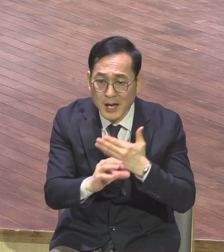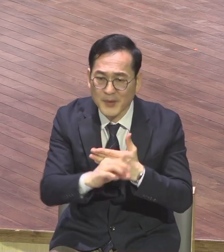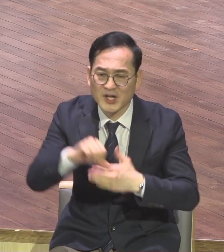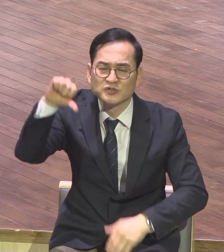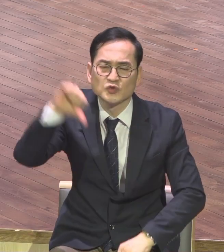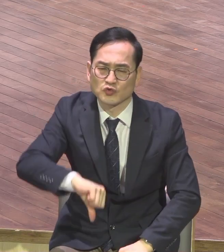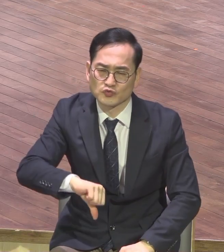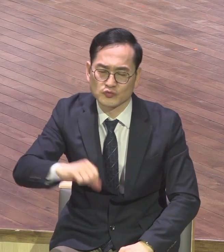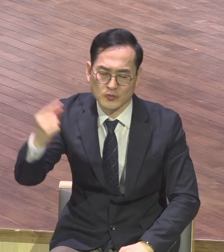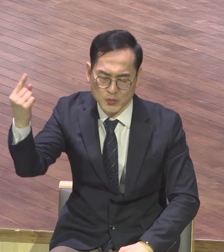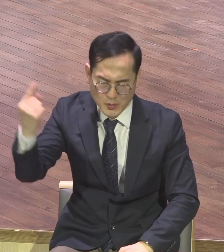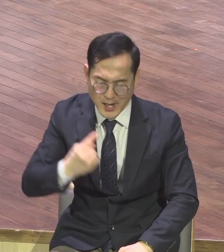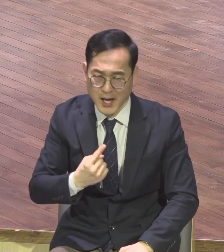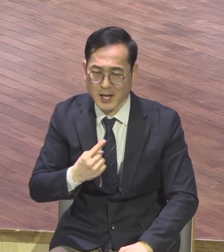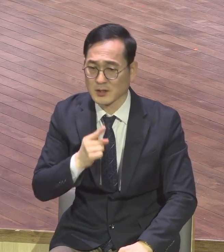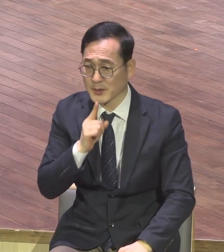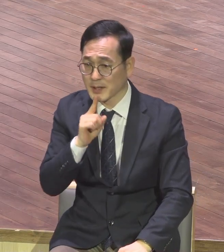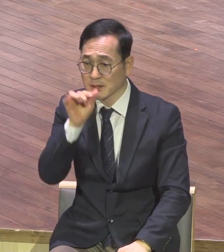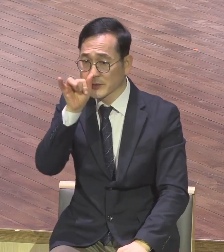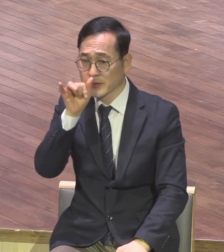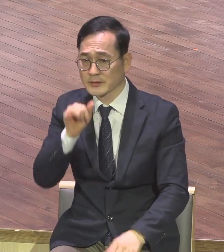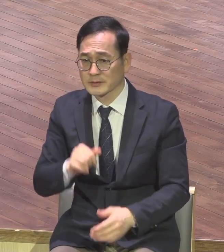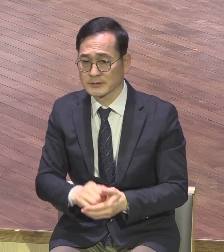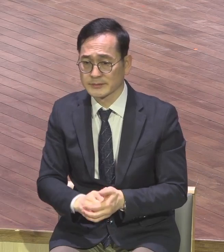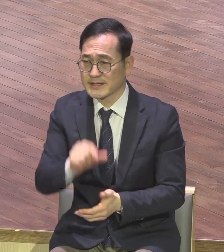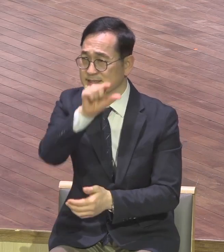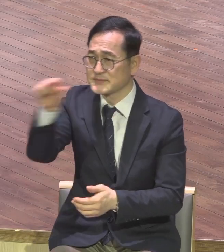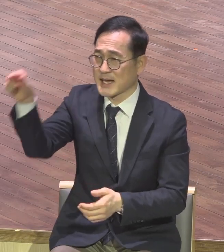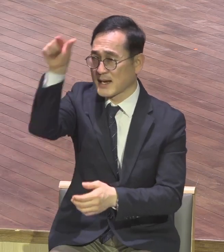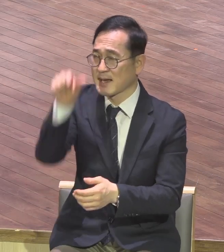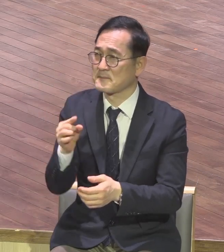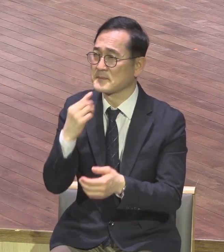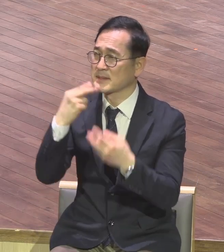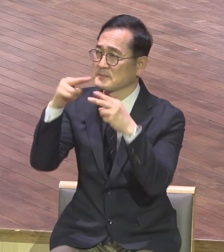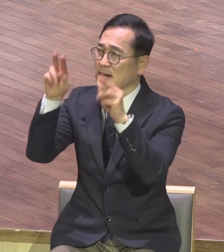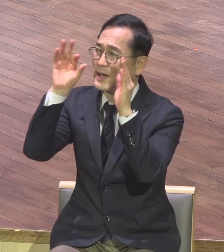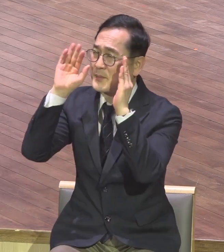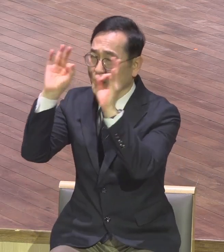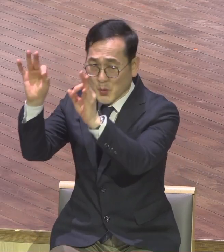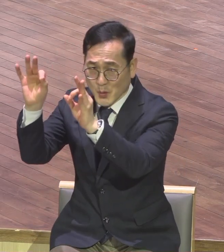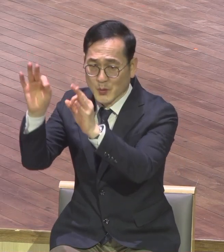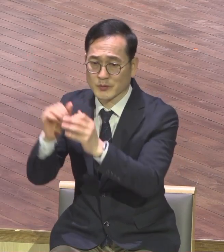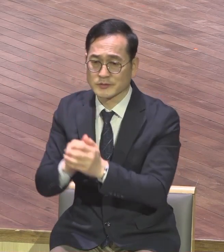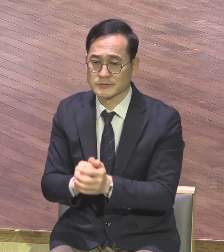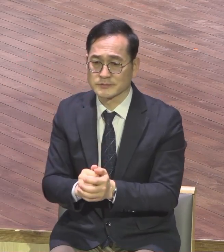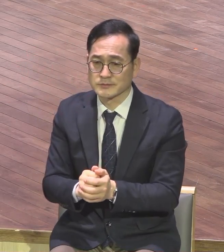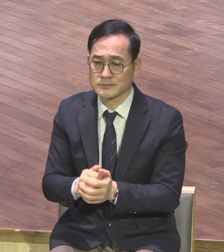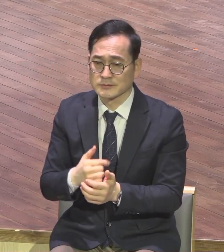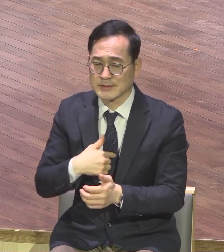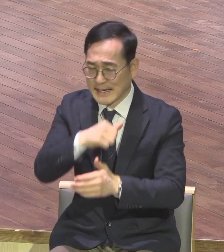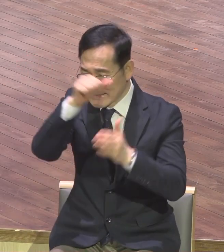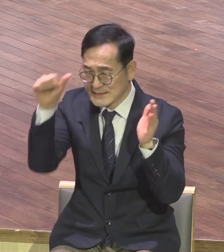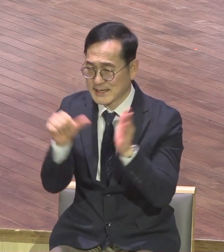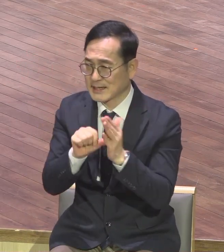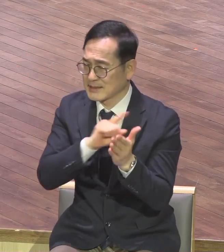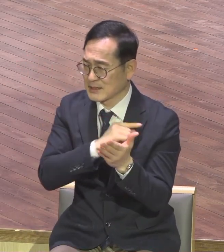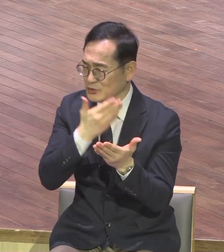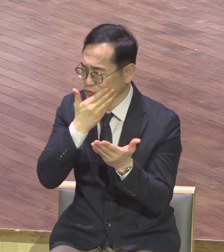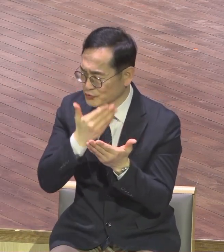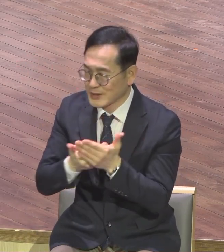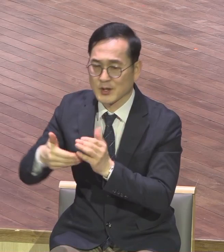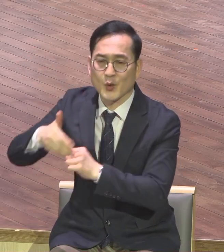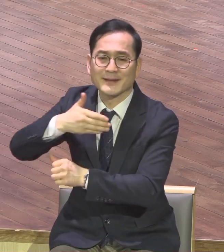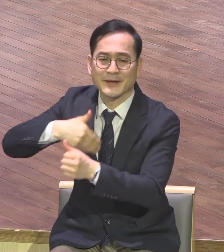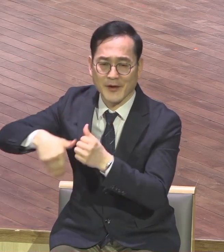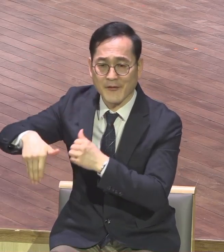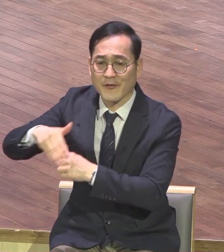그만큼 그리스도 예수의 십자가만 바라보라는 얘기죠. 그리스도의 십자가가 우리 인생의 절대 배경이고 그리스도의 십자가 중심의 삶을 살